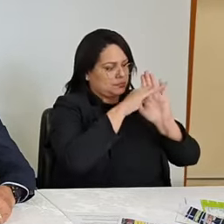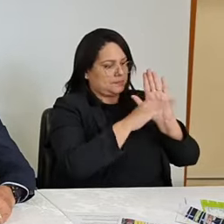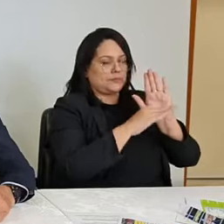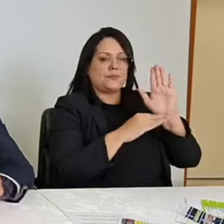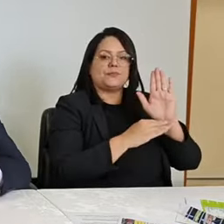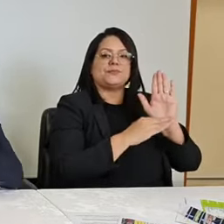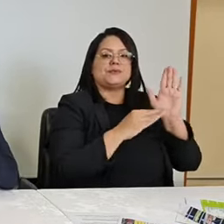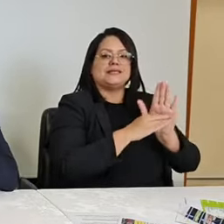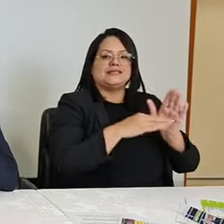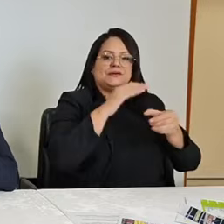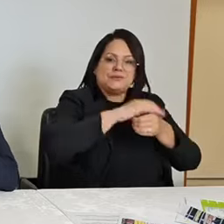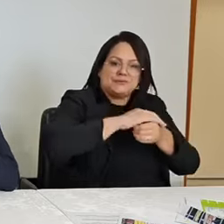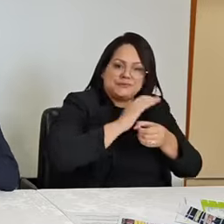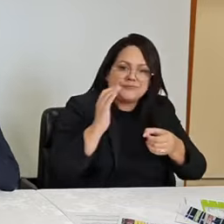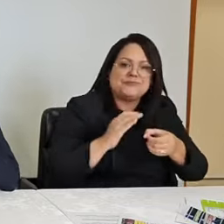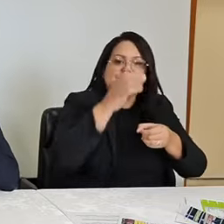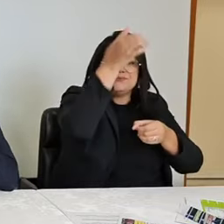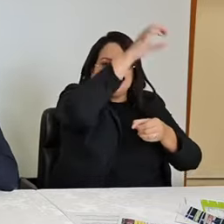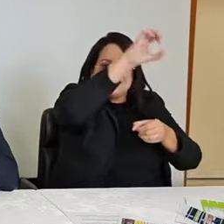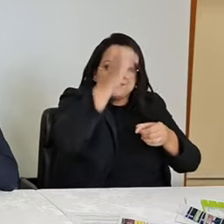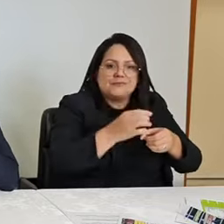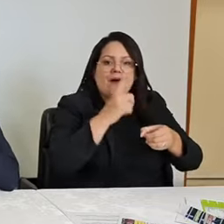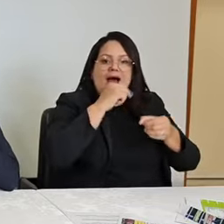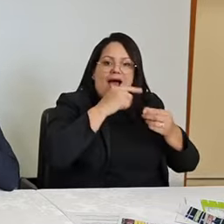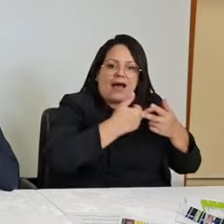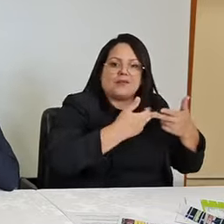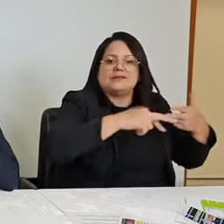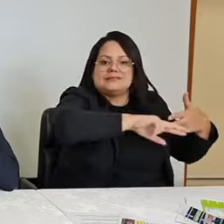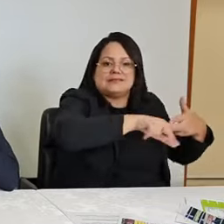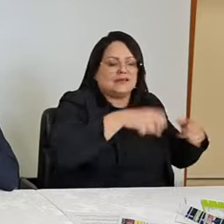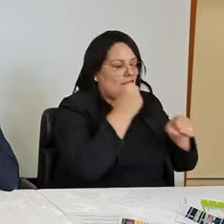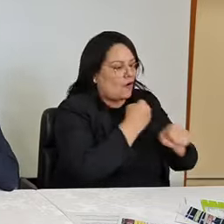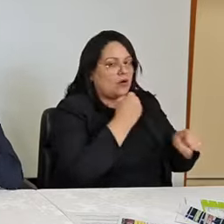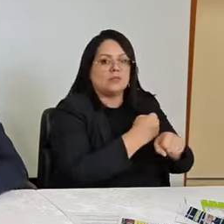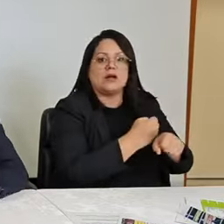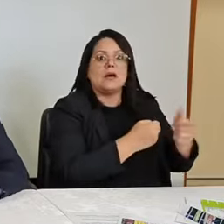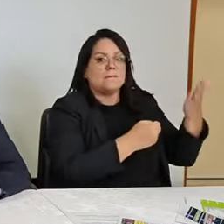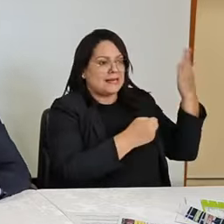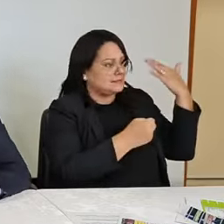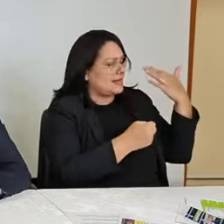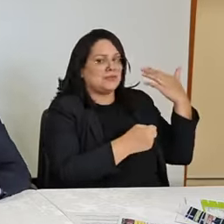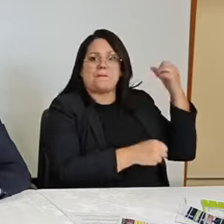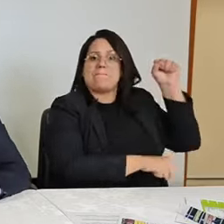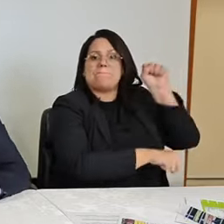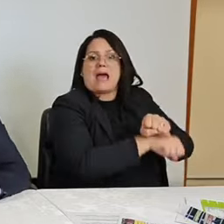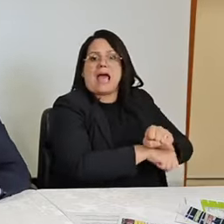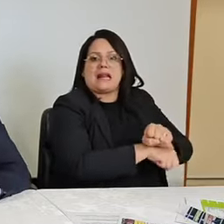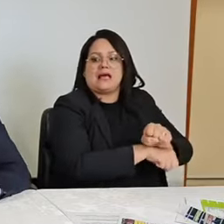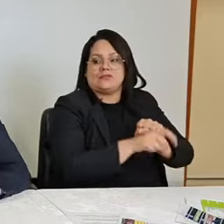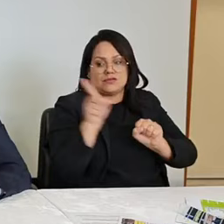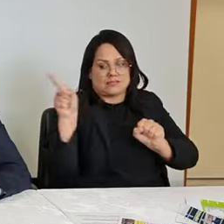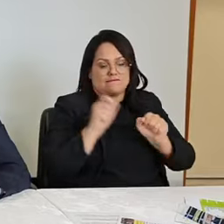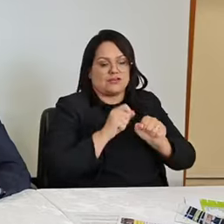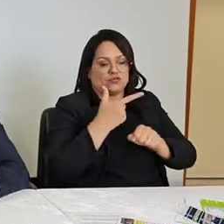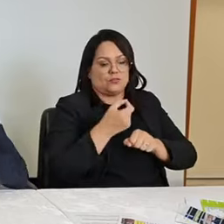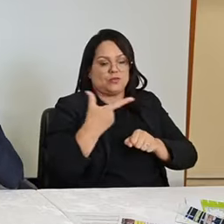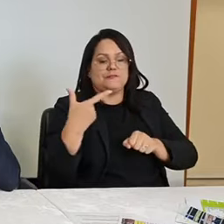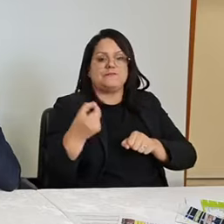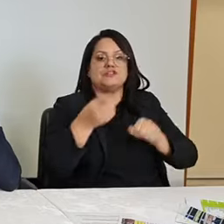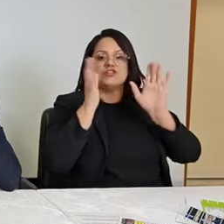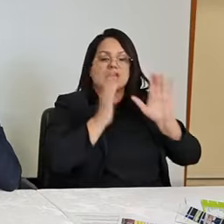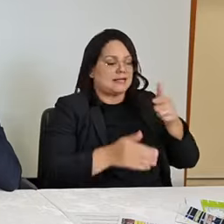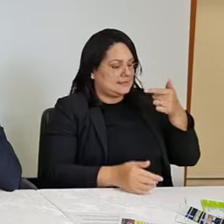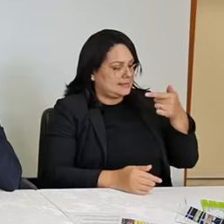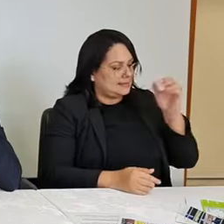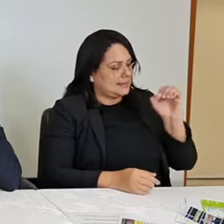governo, fez o marco regulatório junto com o Congresso, em 2020, que estava parado há anos. Há anos. Temos aí